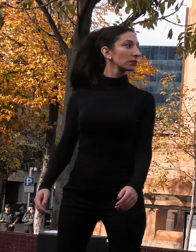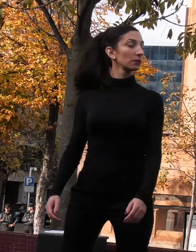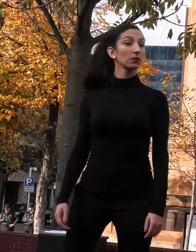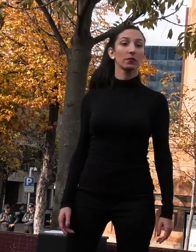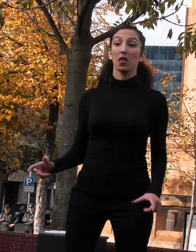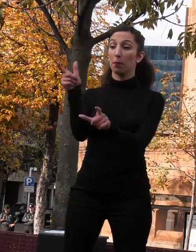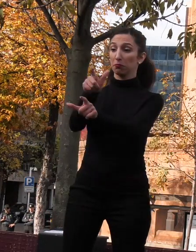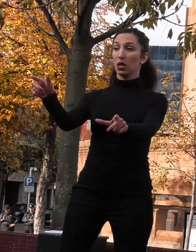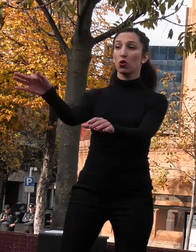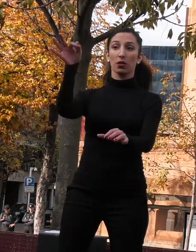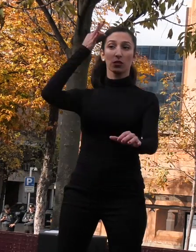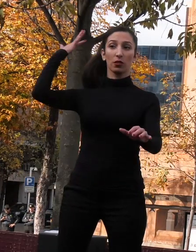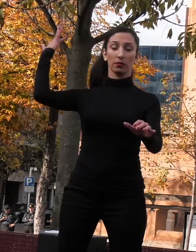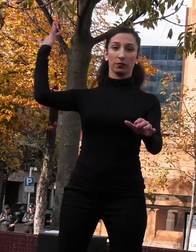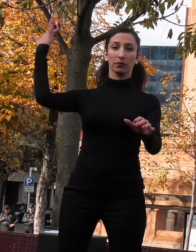Gironins,